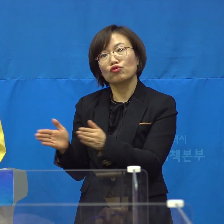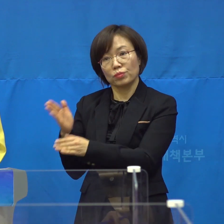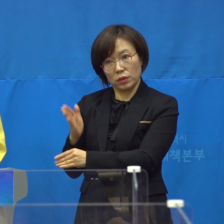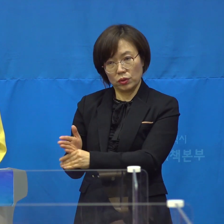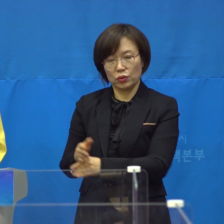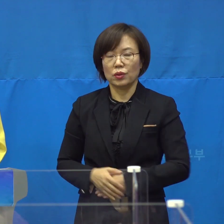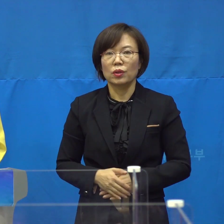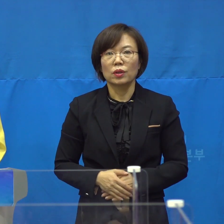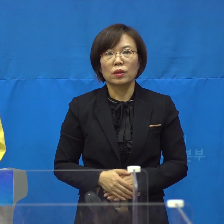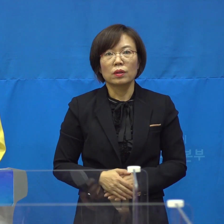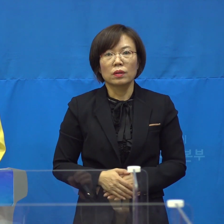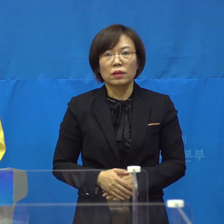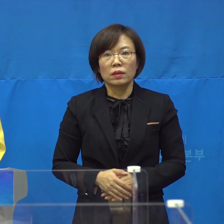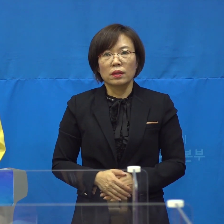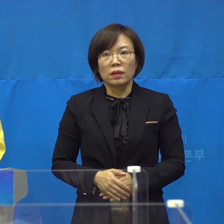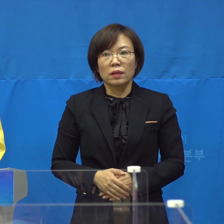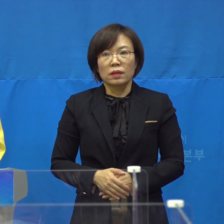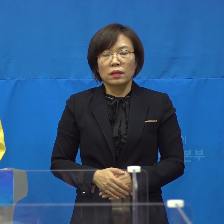그거는.